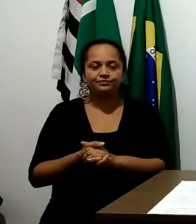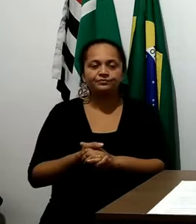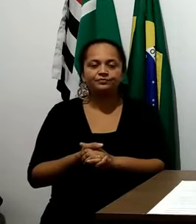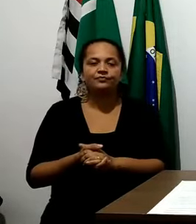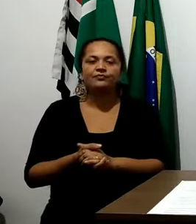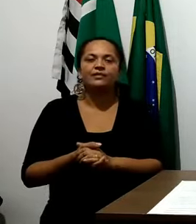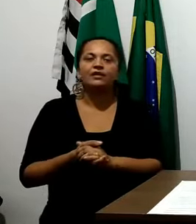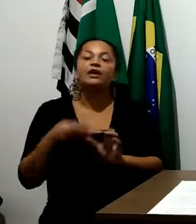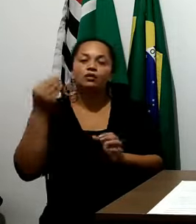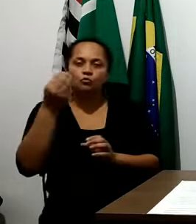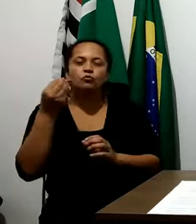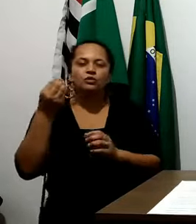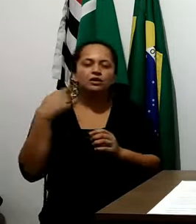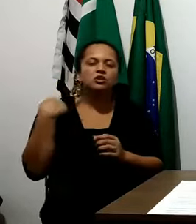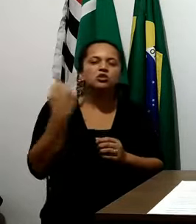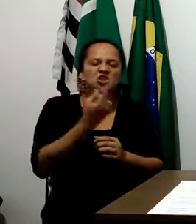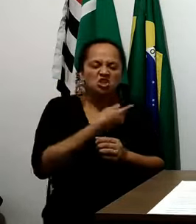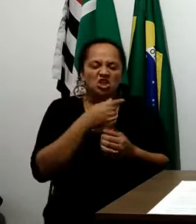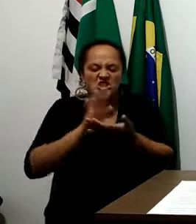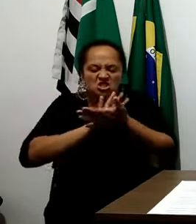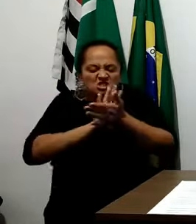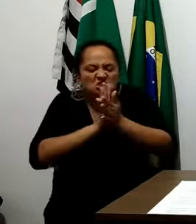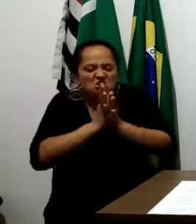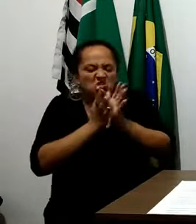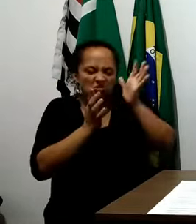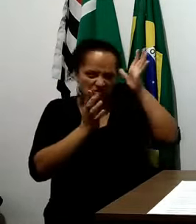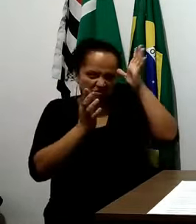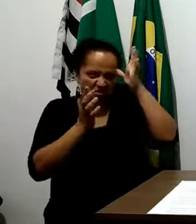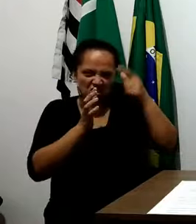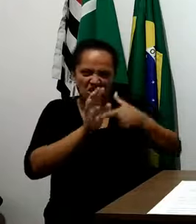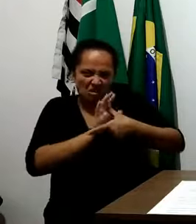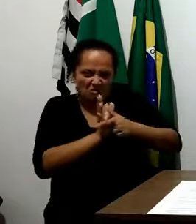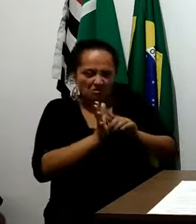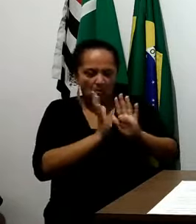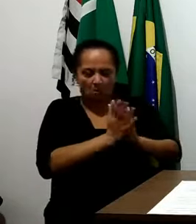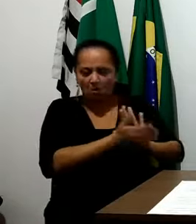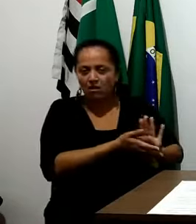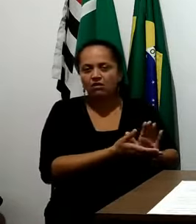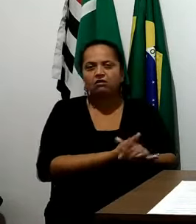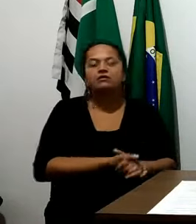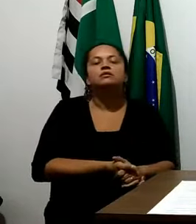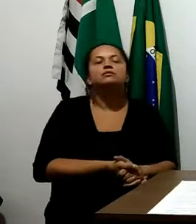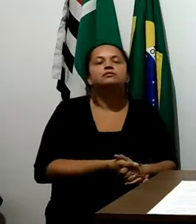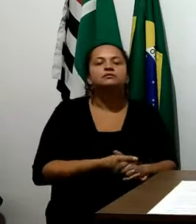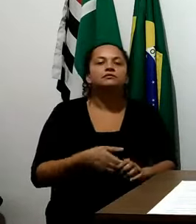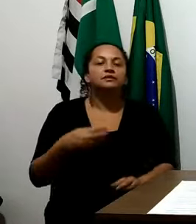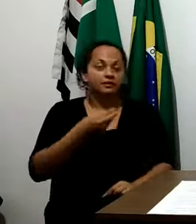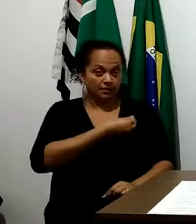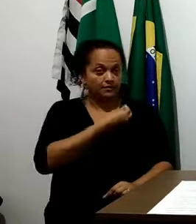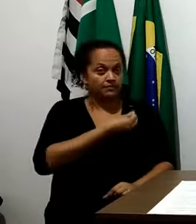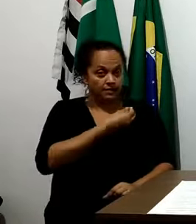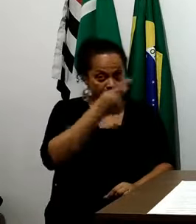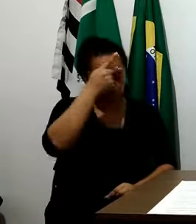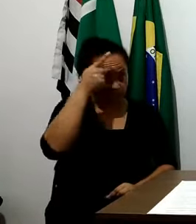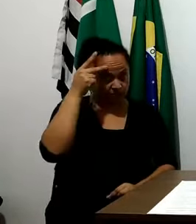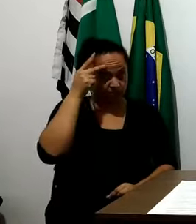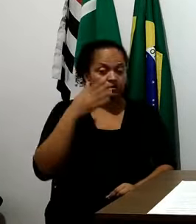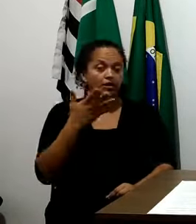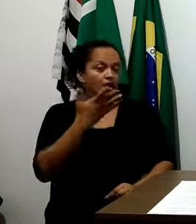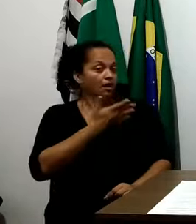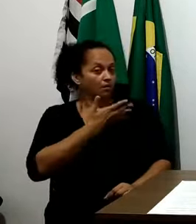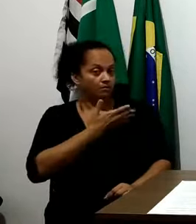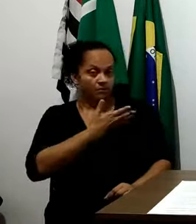para fechar algo que foi aberto e para frustrar os planos do inimigo na vida daquela pessoa, do nosso